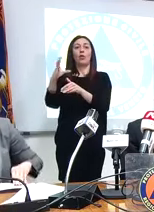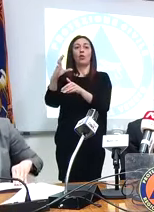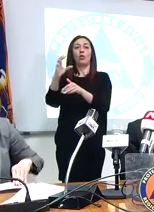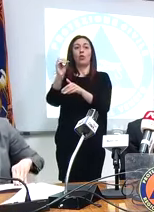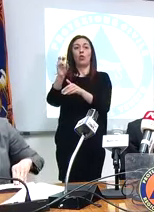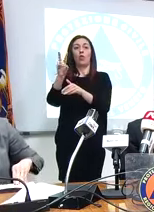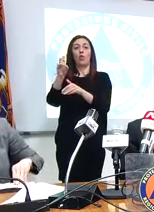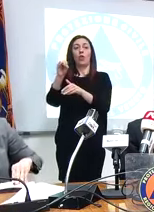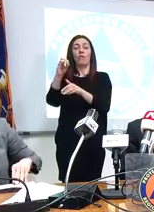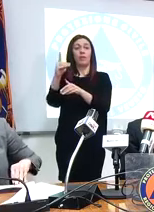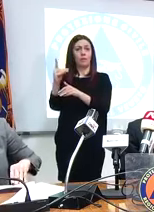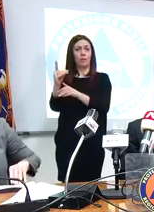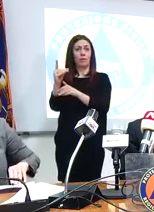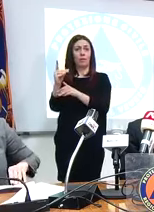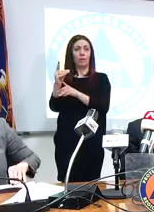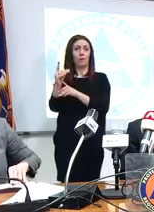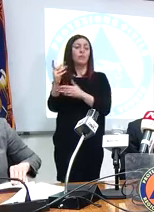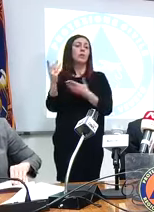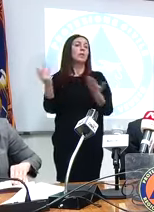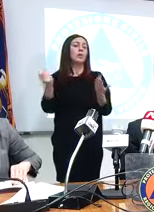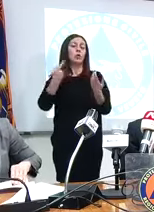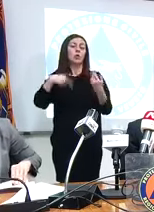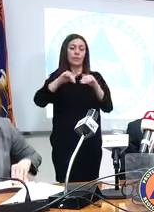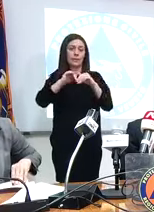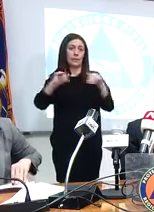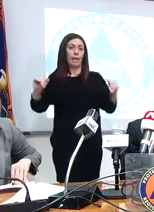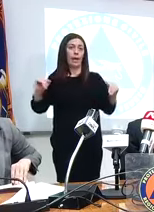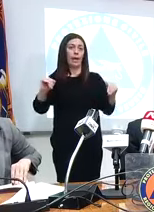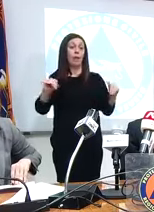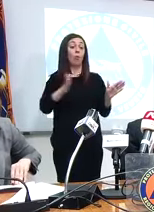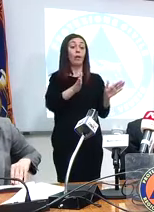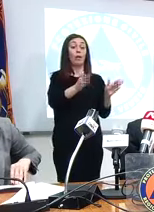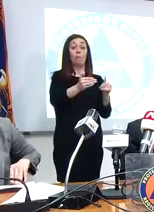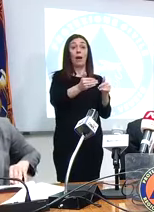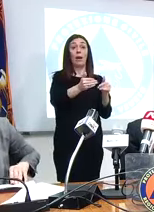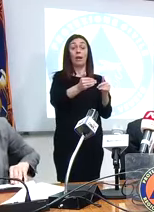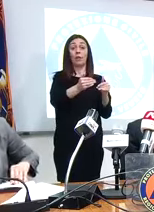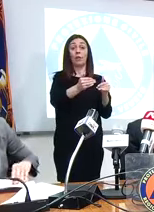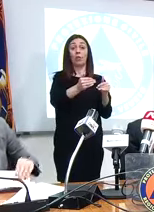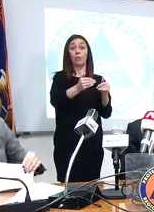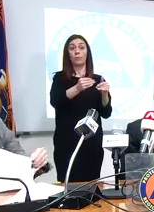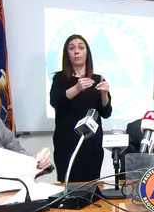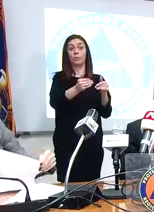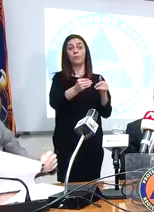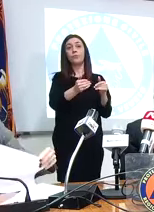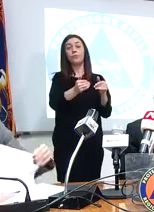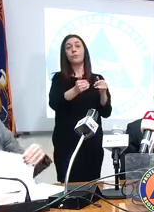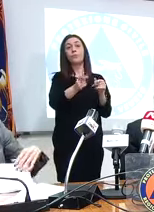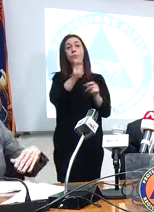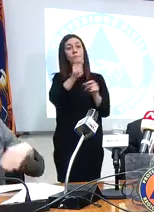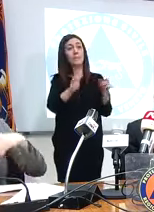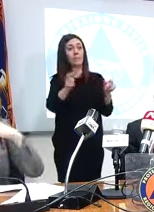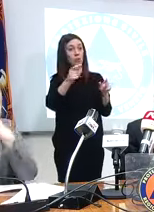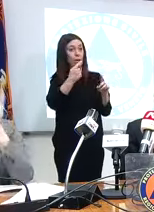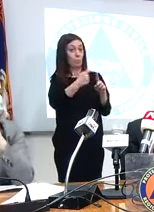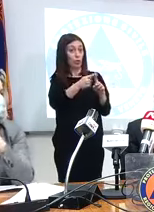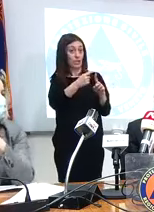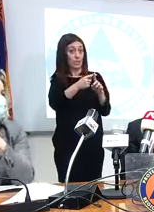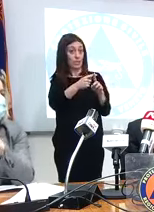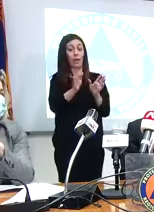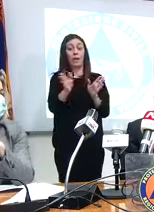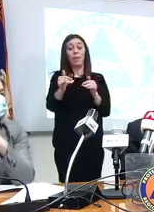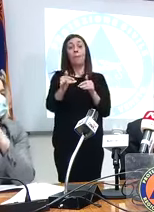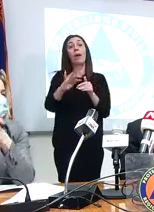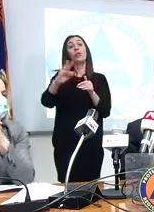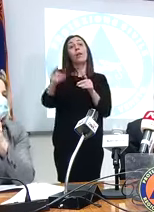malati positivi e dove invece ci sono malati che si sono negativizzati. I negativizzati